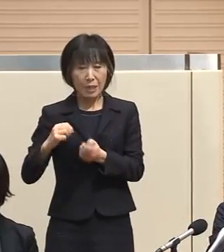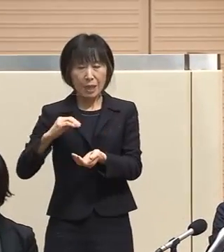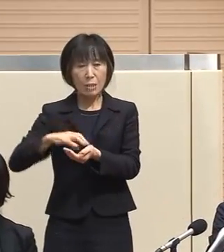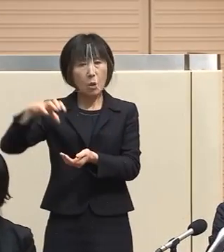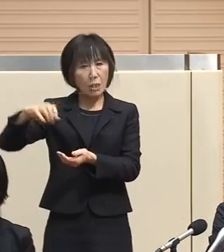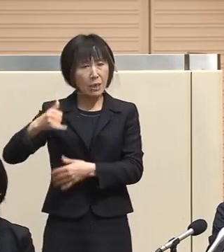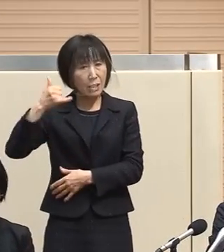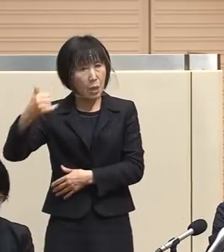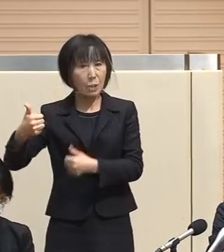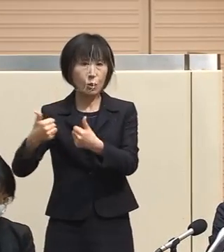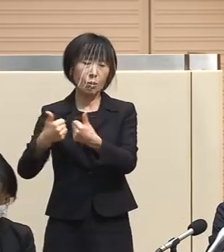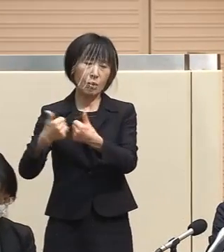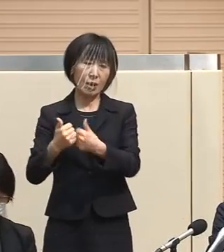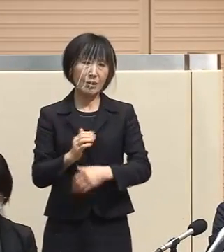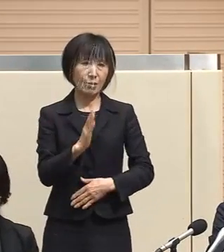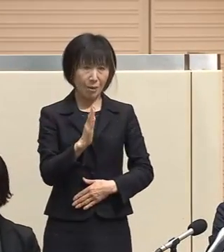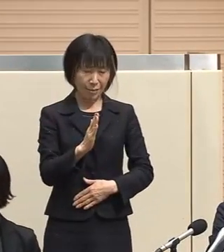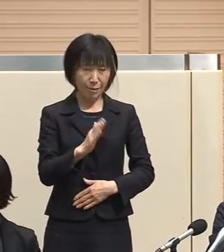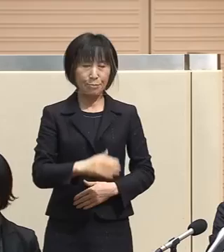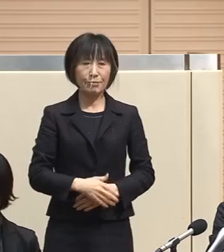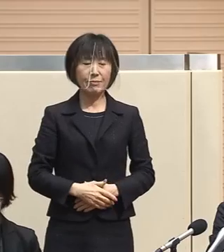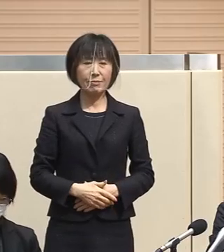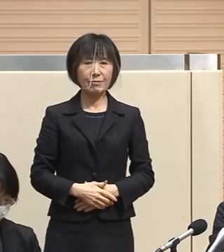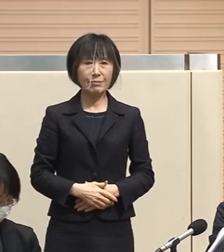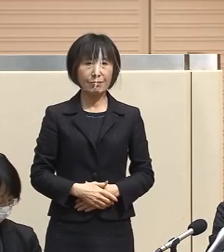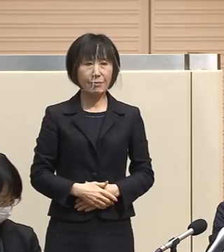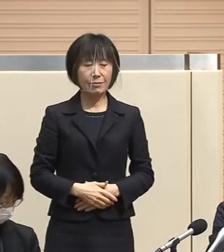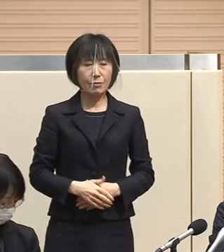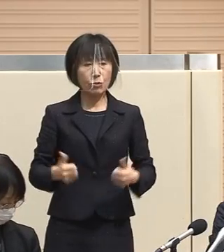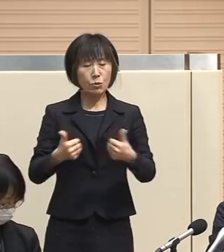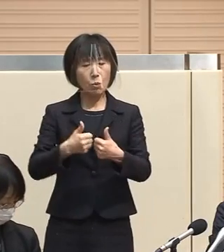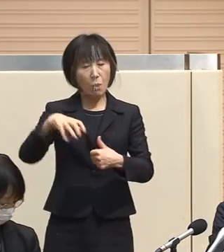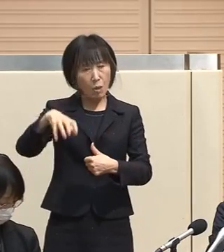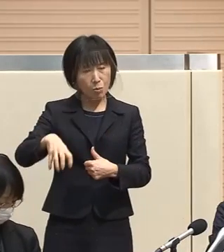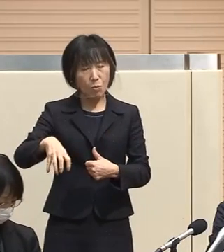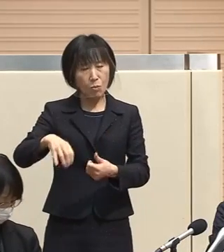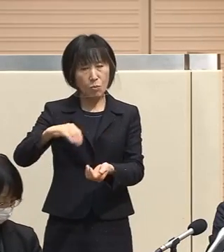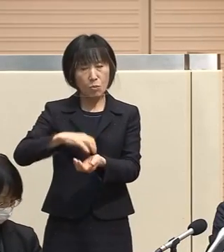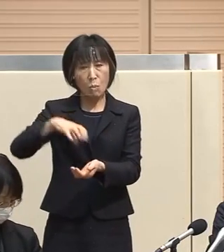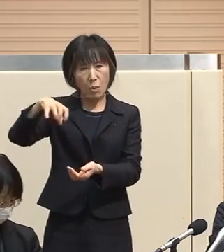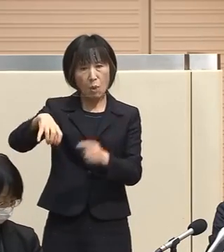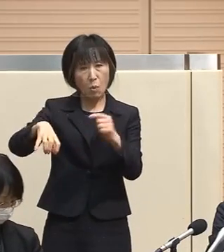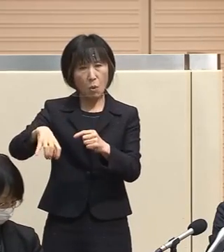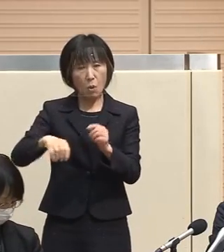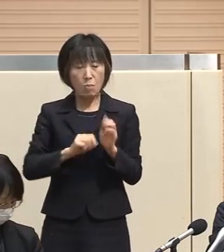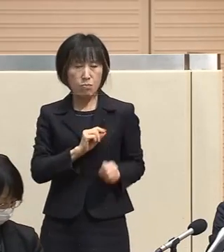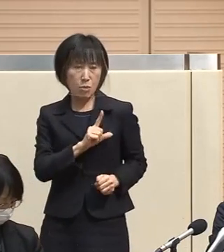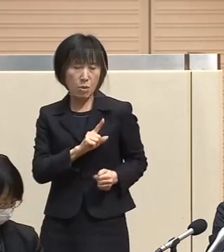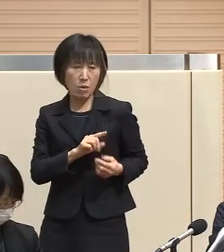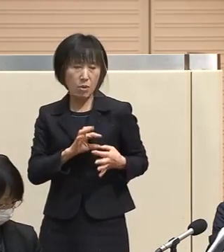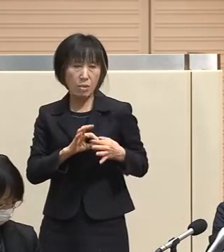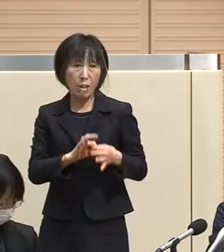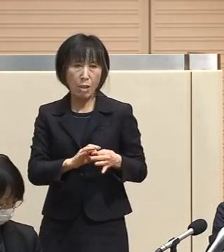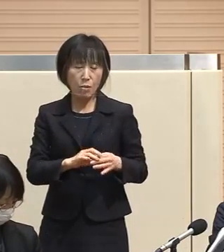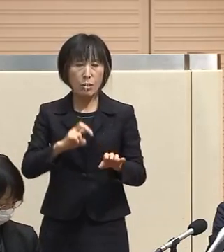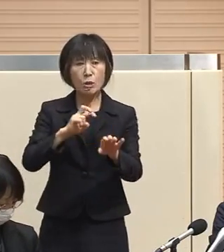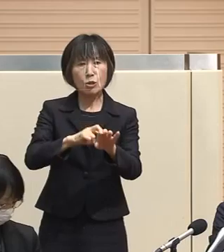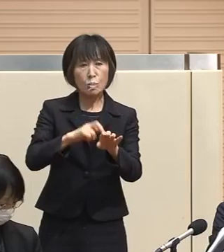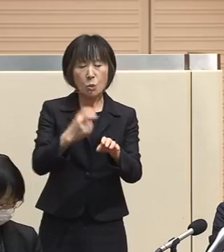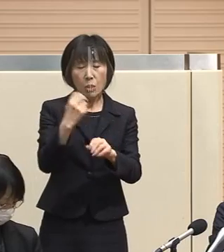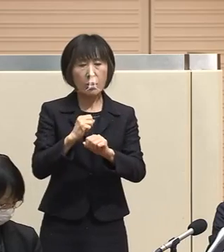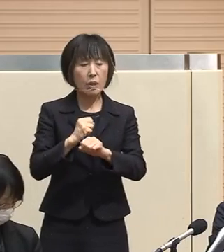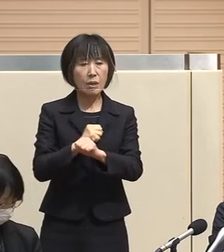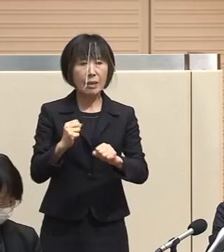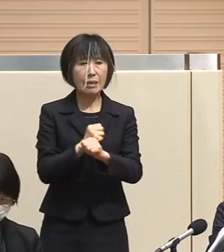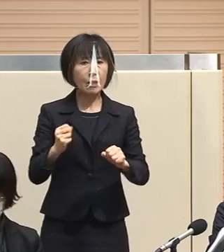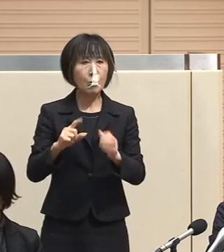関に電話で相談をしてください。相談先の医療機関で発熱にかかる診療や検査ができ